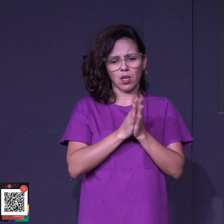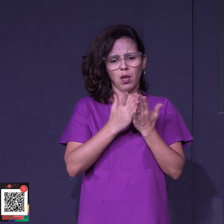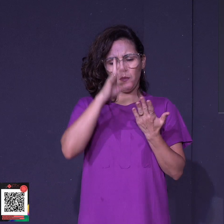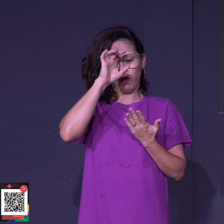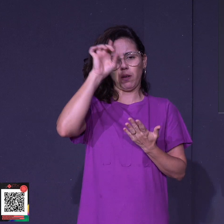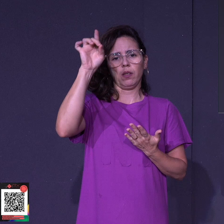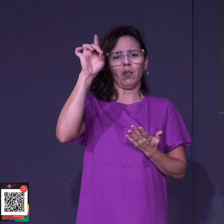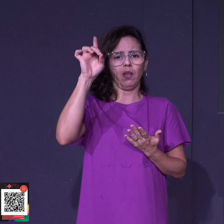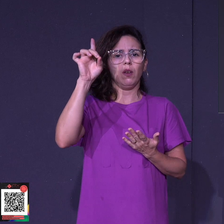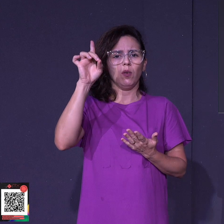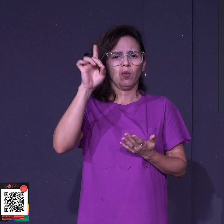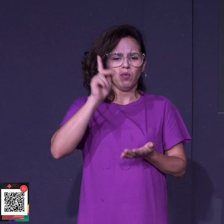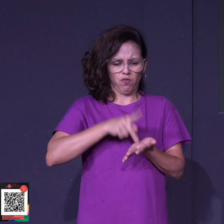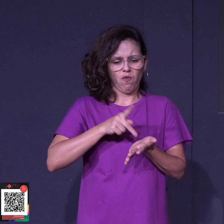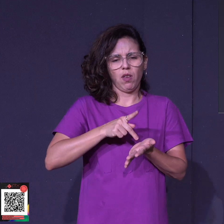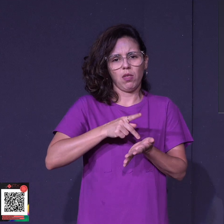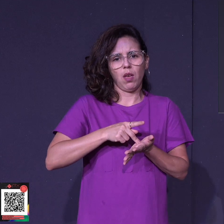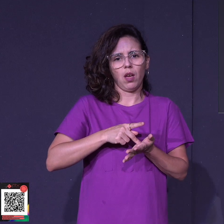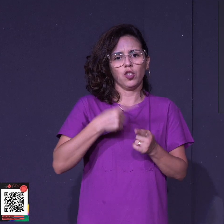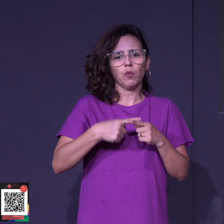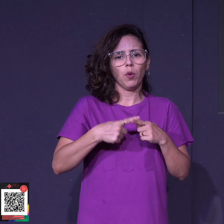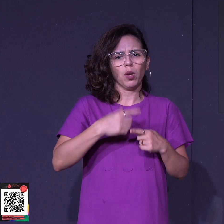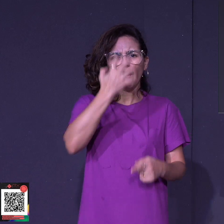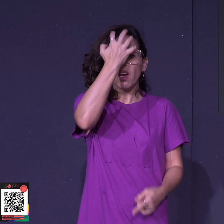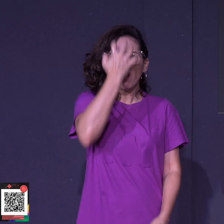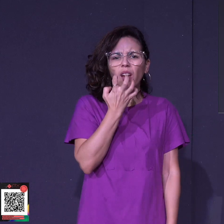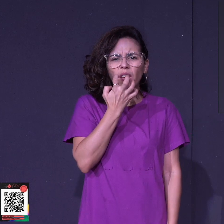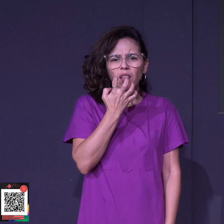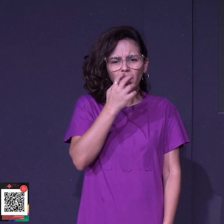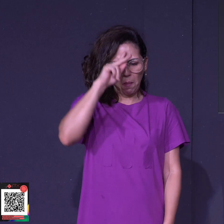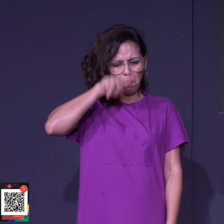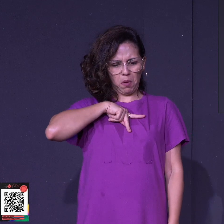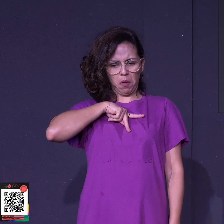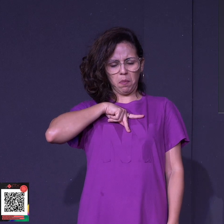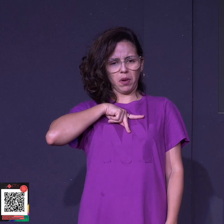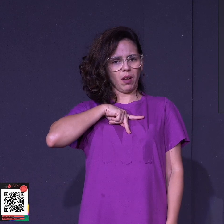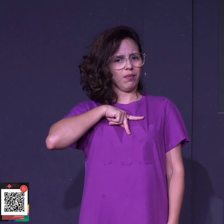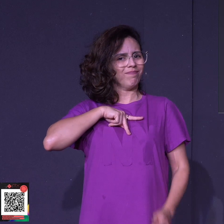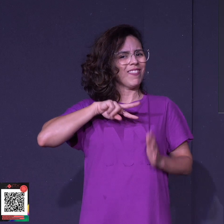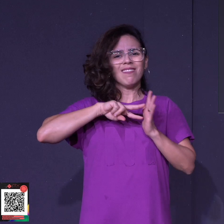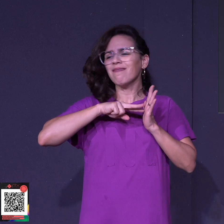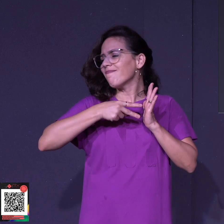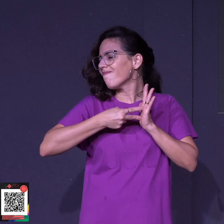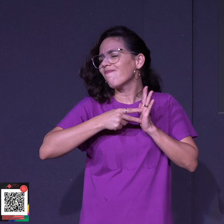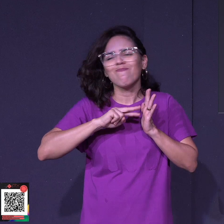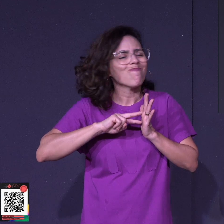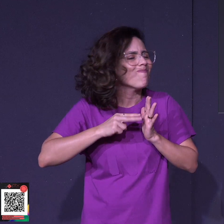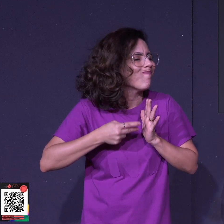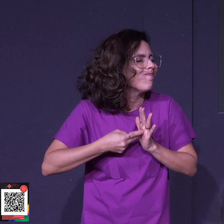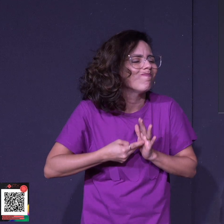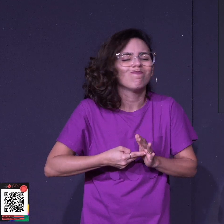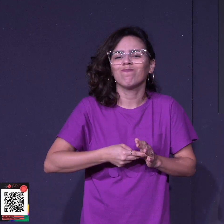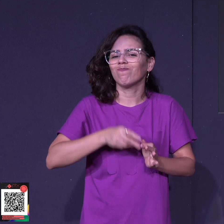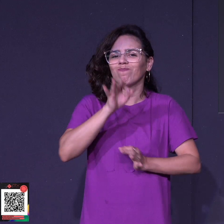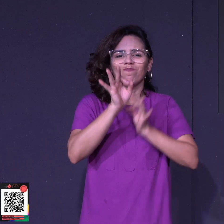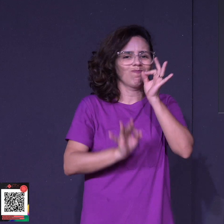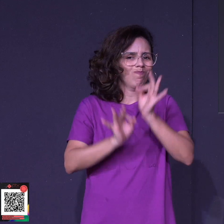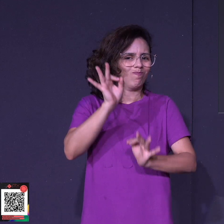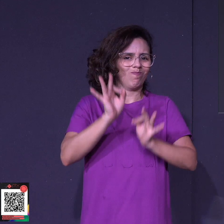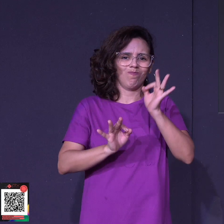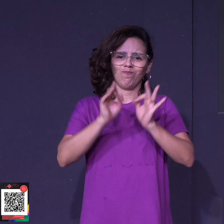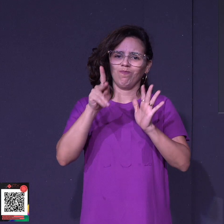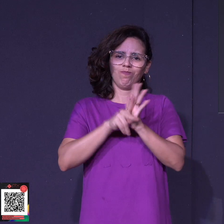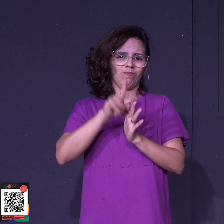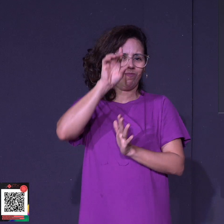justiça de Deus. Deus não se influencia por nada e por ninguém. Portanto,